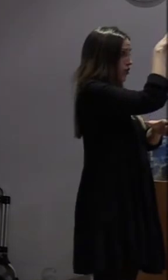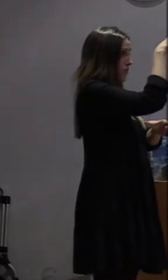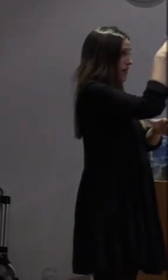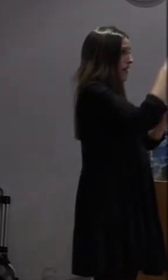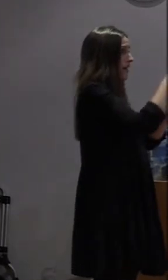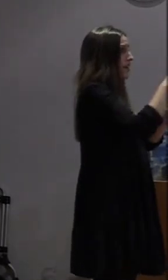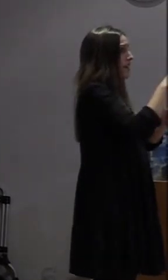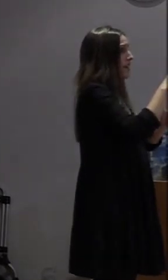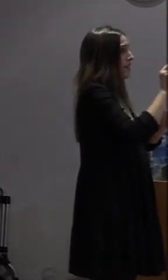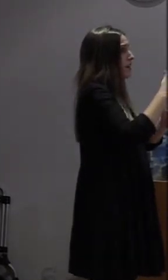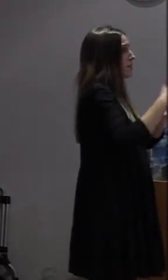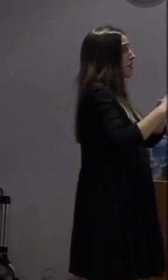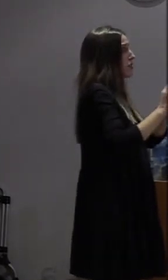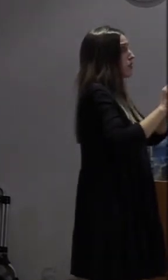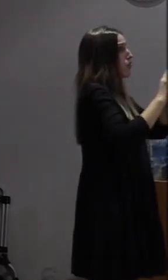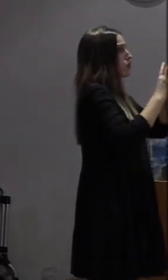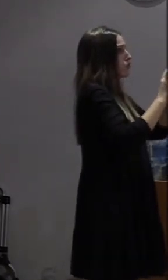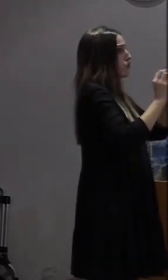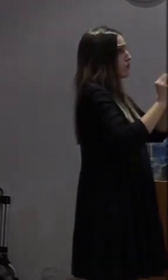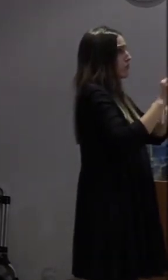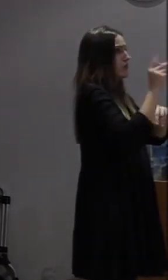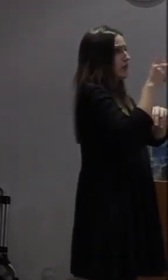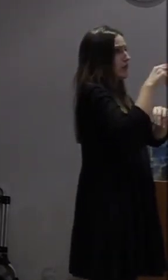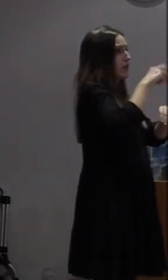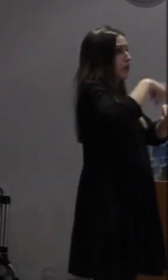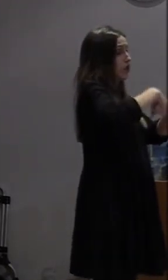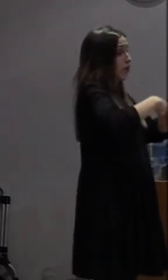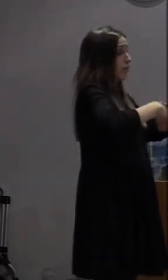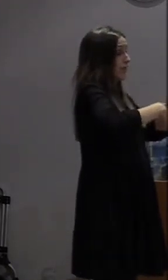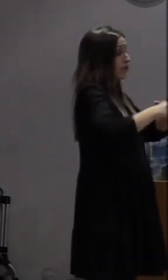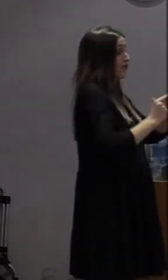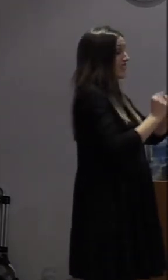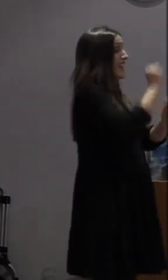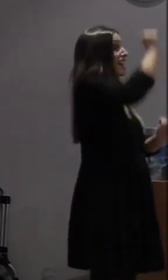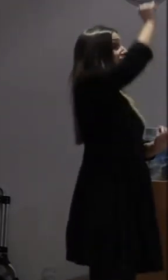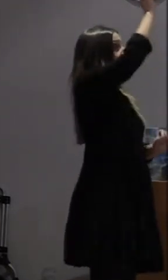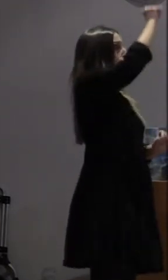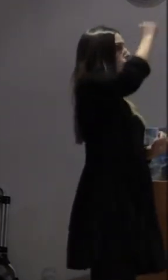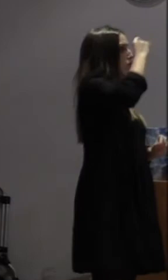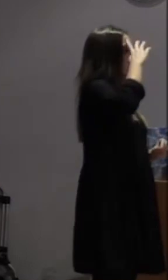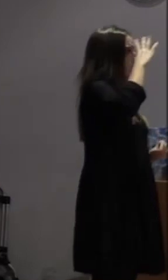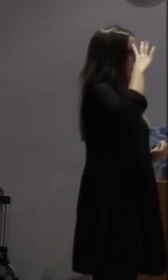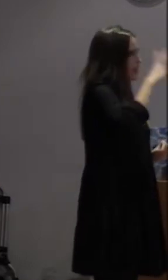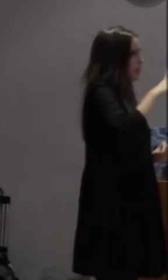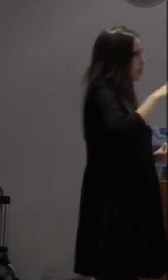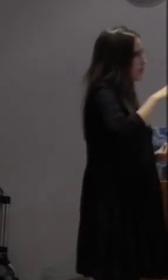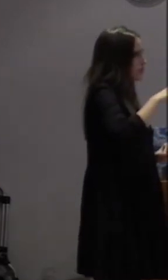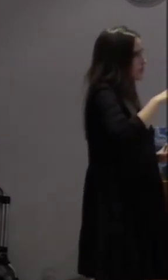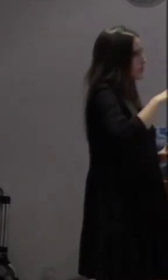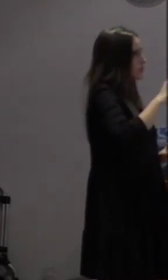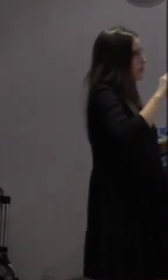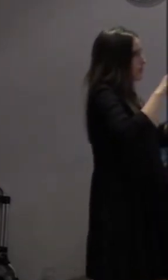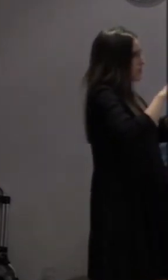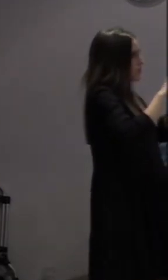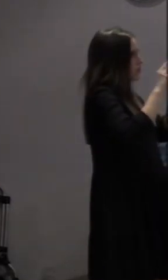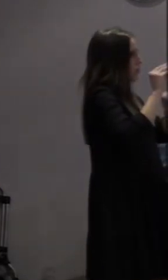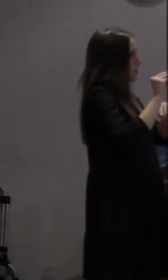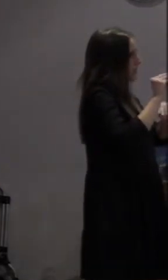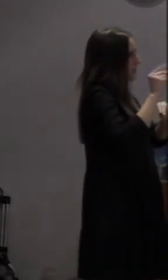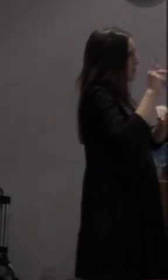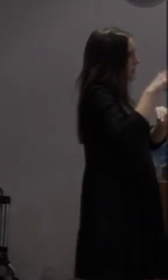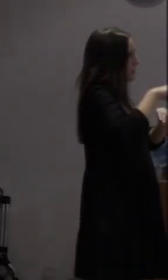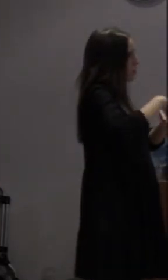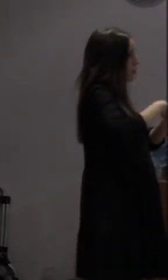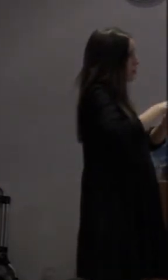estima que alcanzó los 90 kilómetros de altitud. Imaginaros, 90 kilómetros hacia arriba llegar